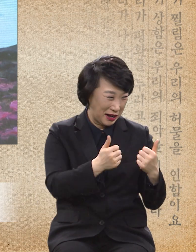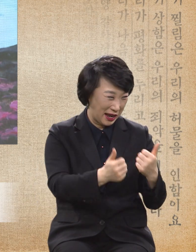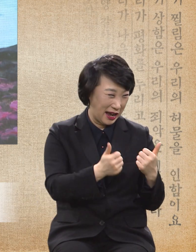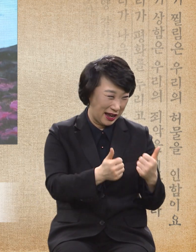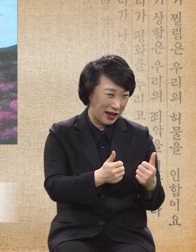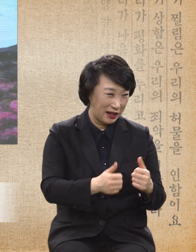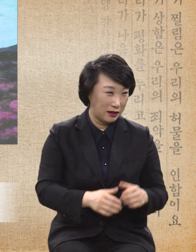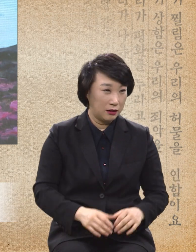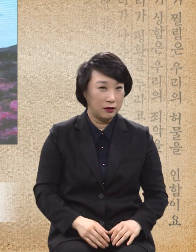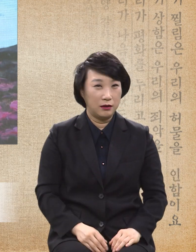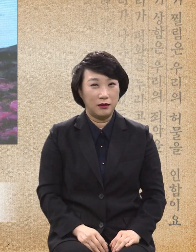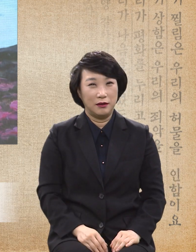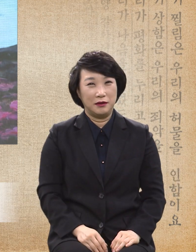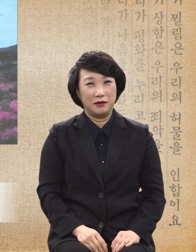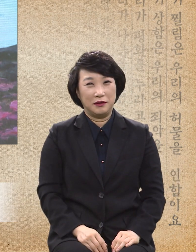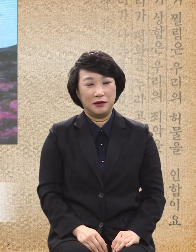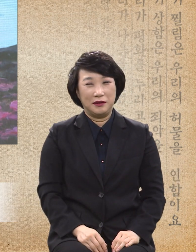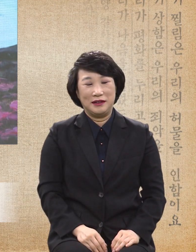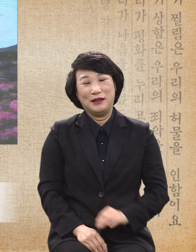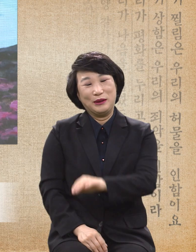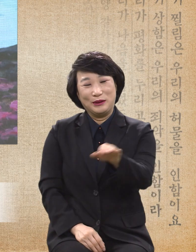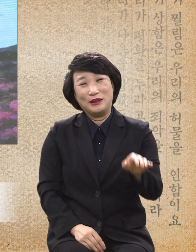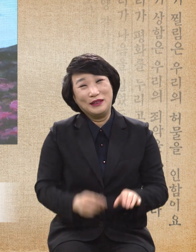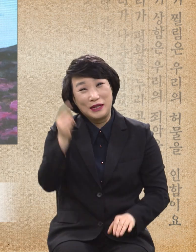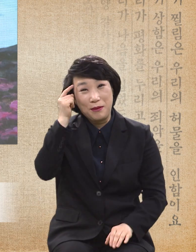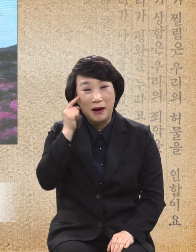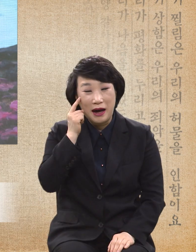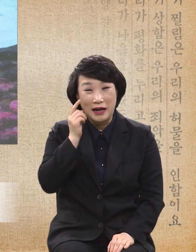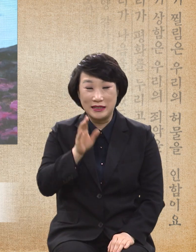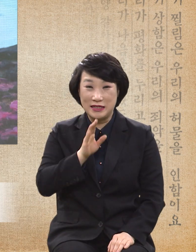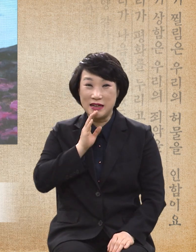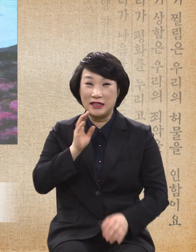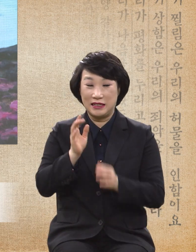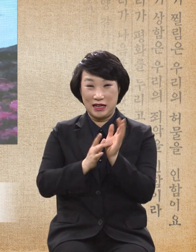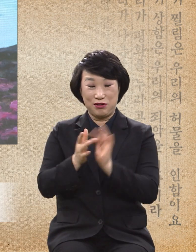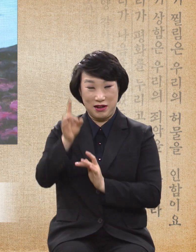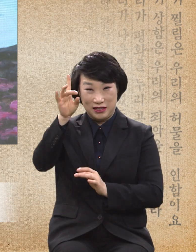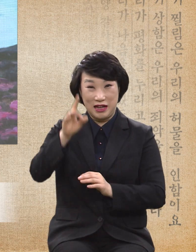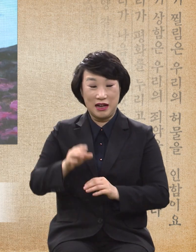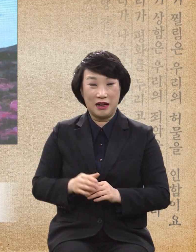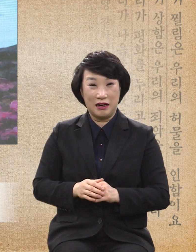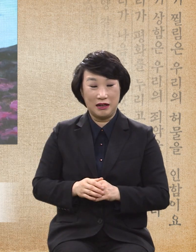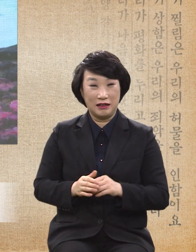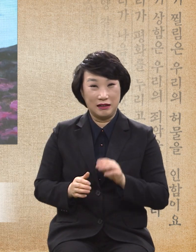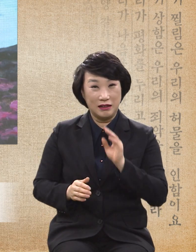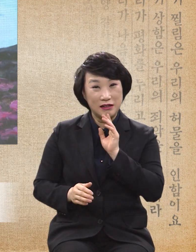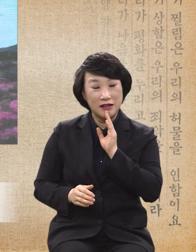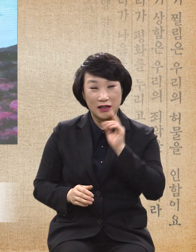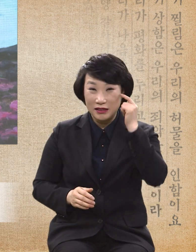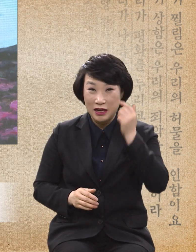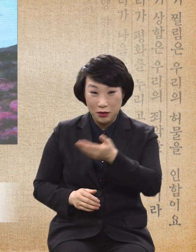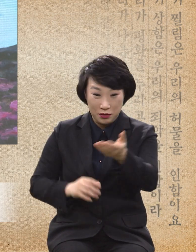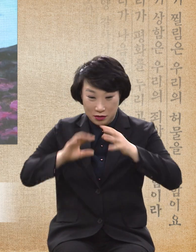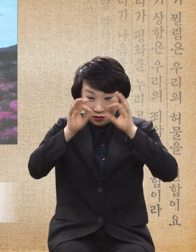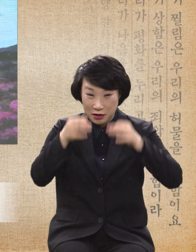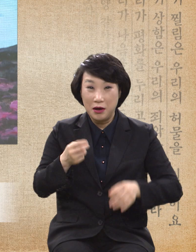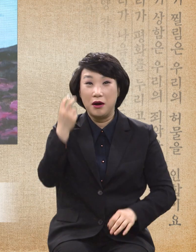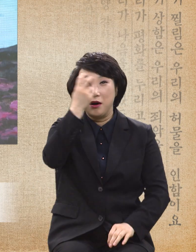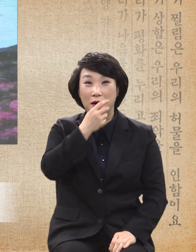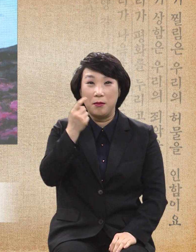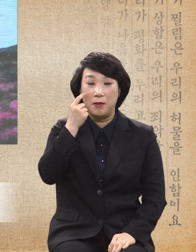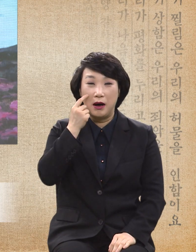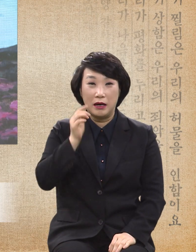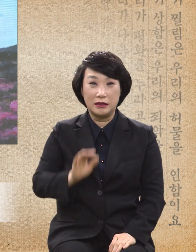없지. 우리 잘 봐, 진짜 예수밖에 없는가? 응? 여러분 예수밖에